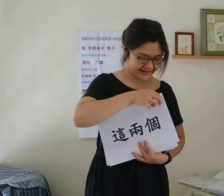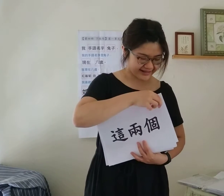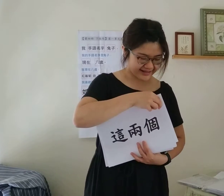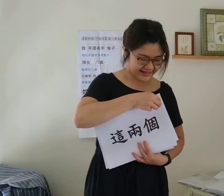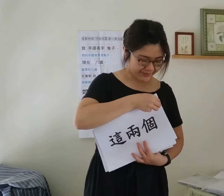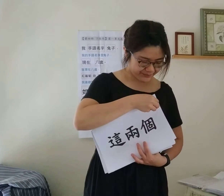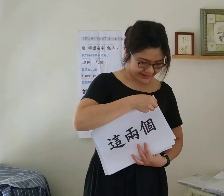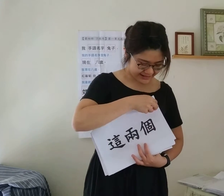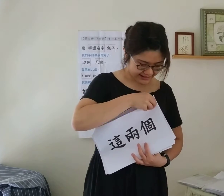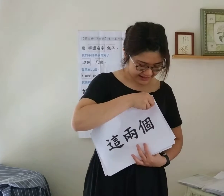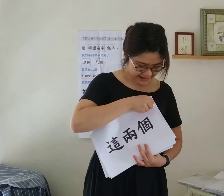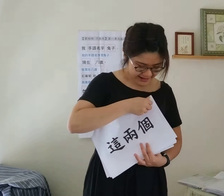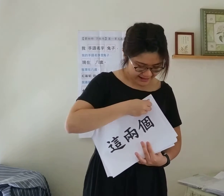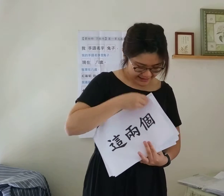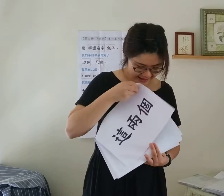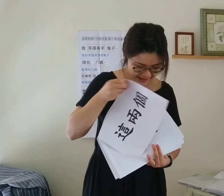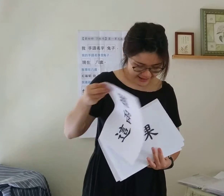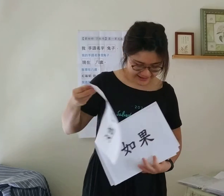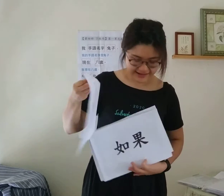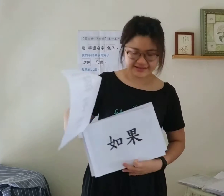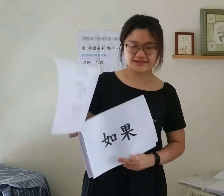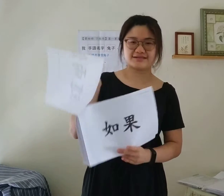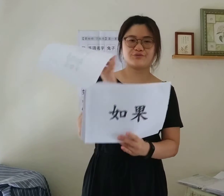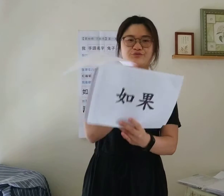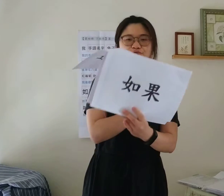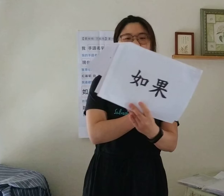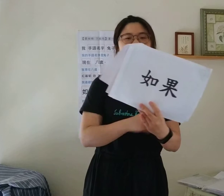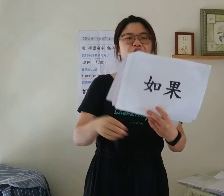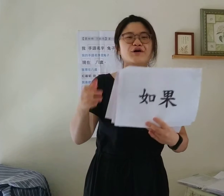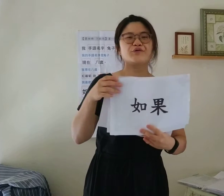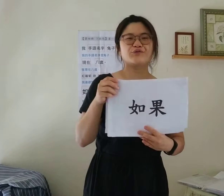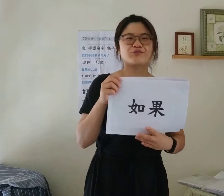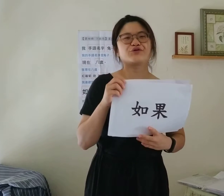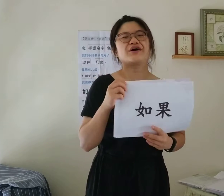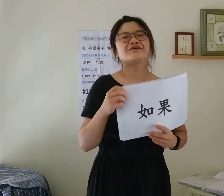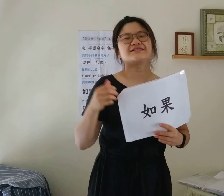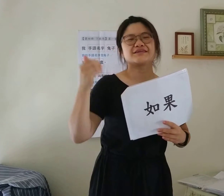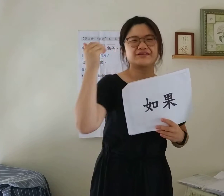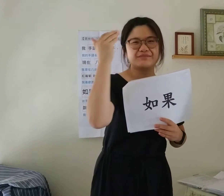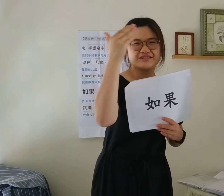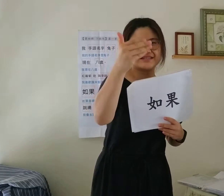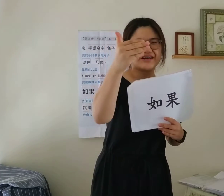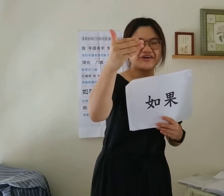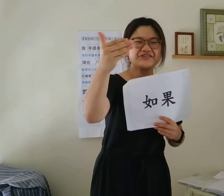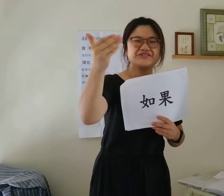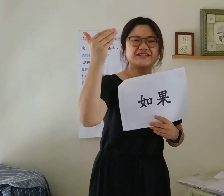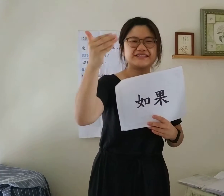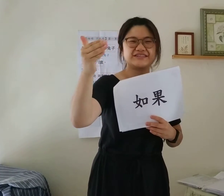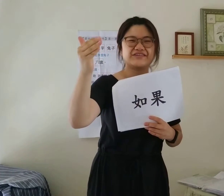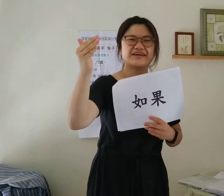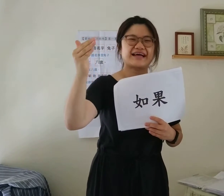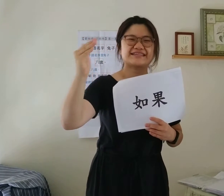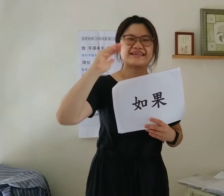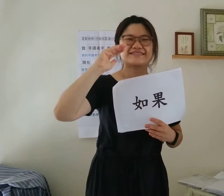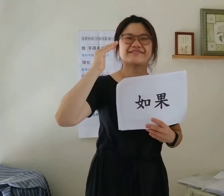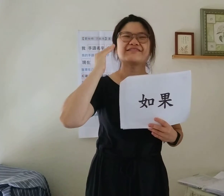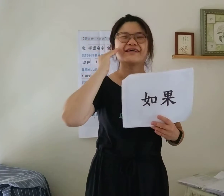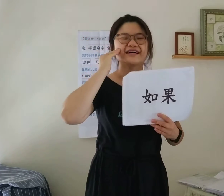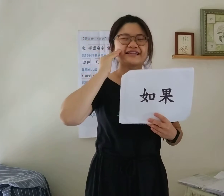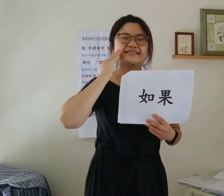可以这样比。然后呢，这是如果，如果又要借用你们手语的久了，刚才说过，那在